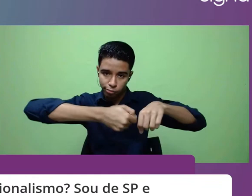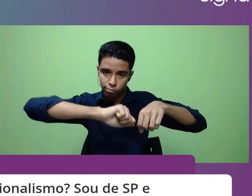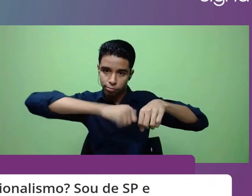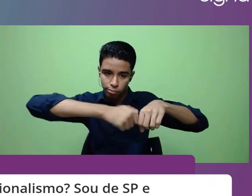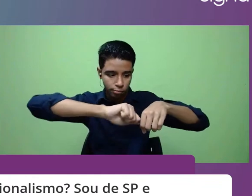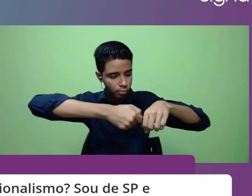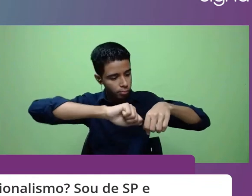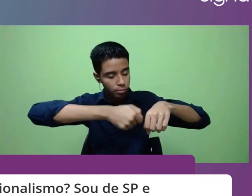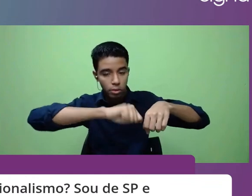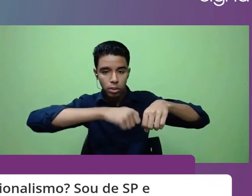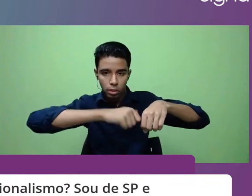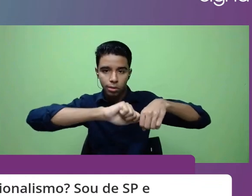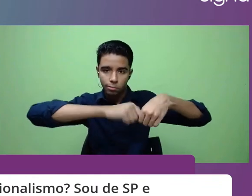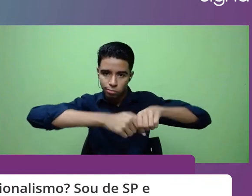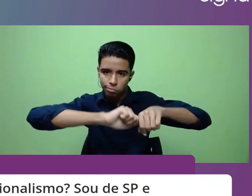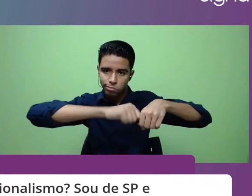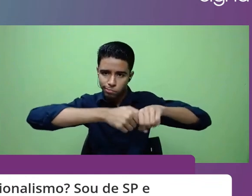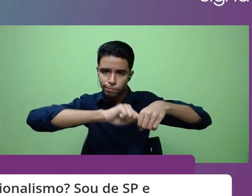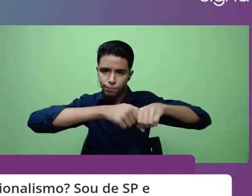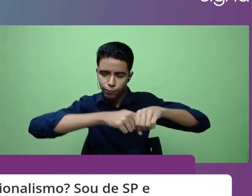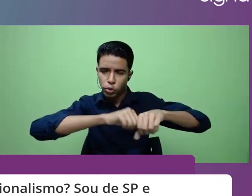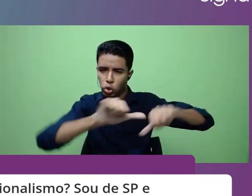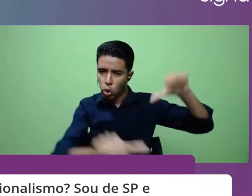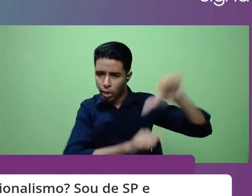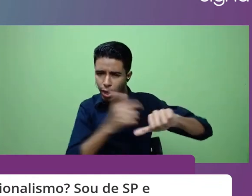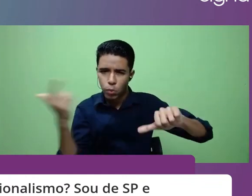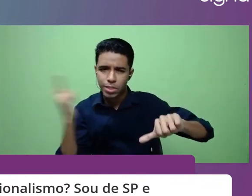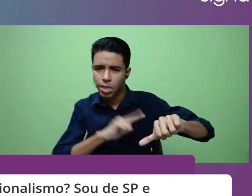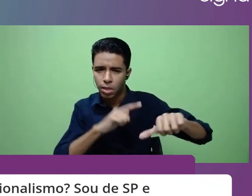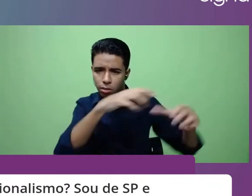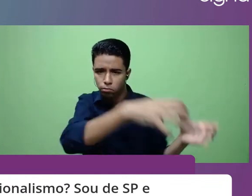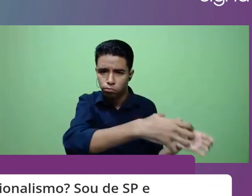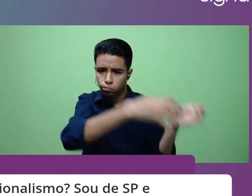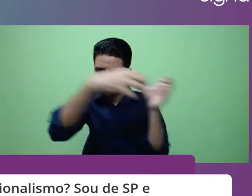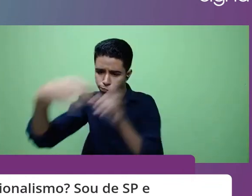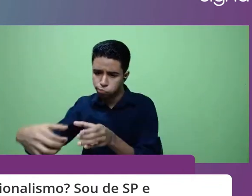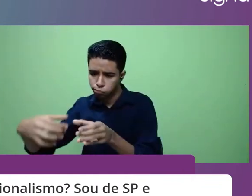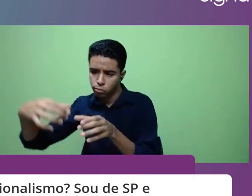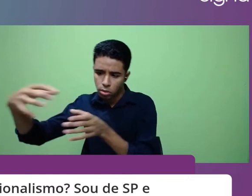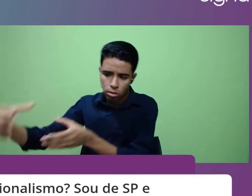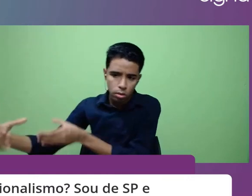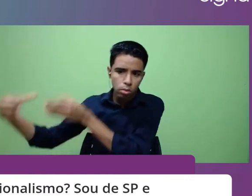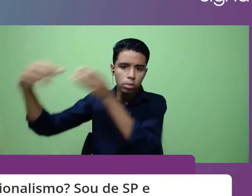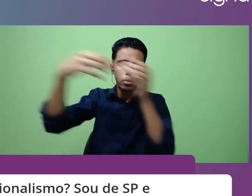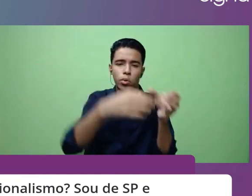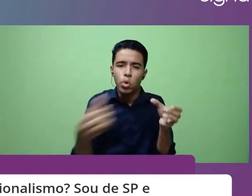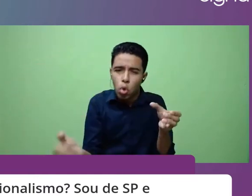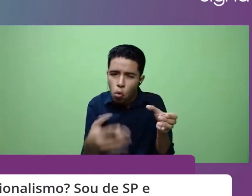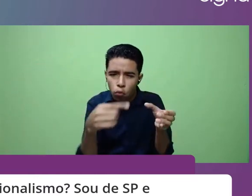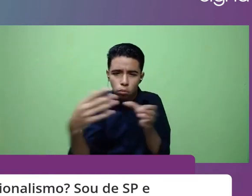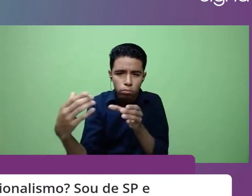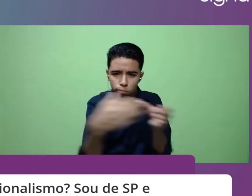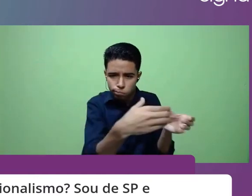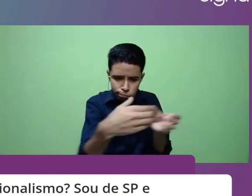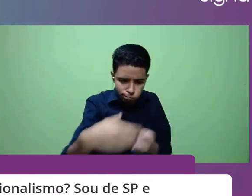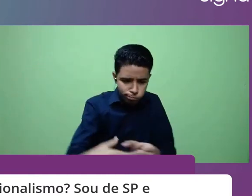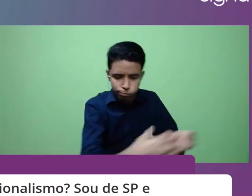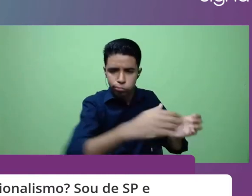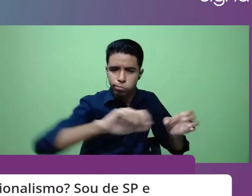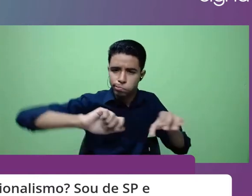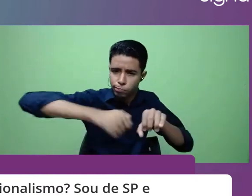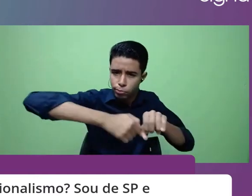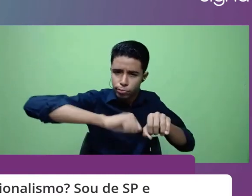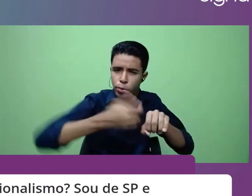vai conseguir trocar. Então, se você tem estratégia de tradução bem delimitada na sua mala de ferramentas, você vai saber